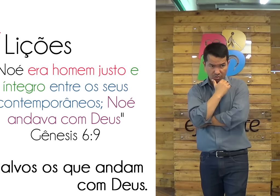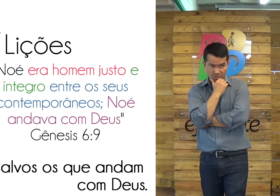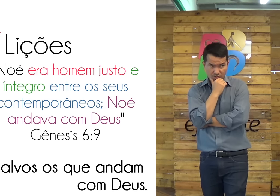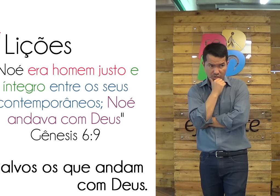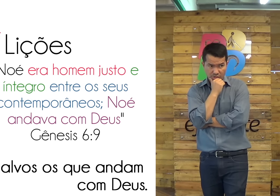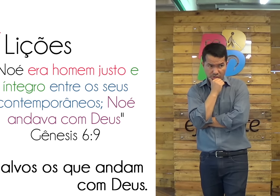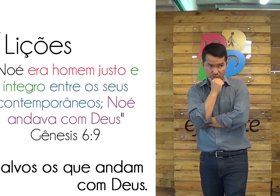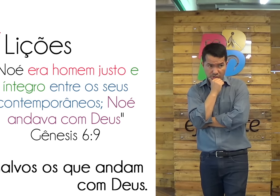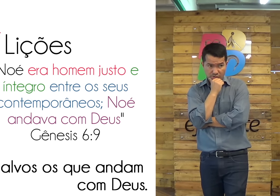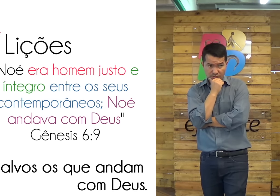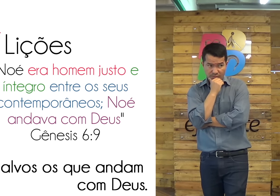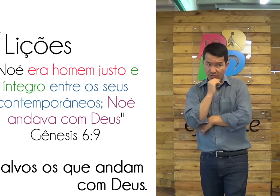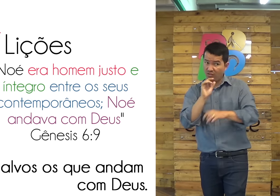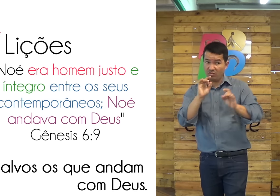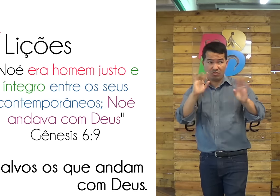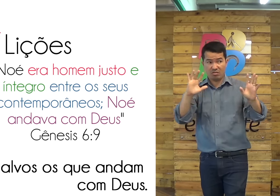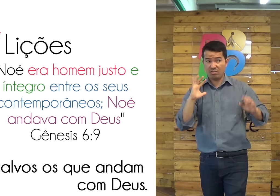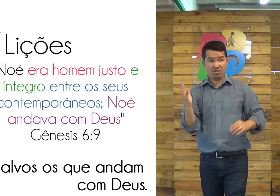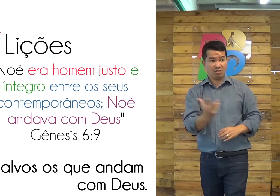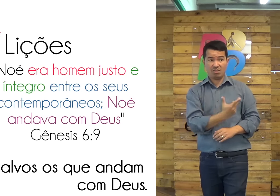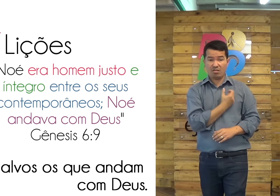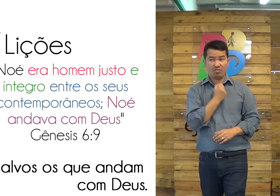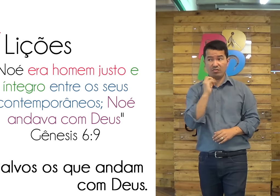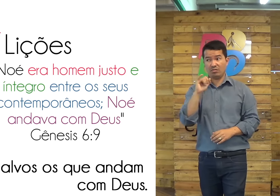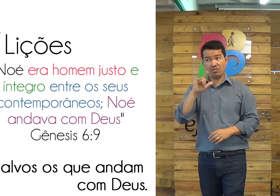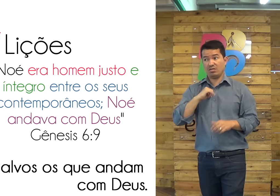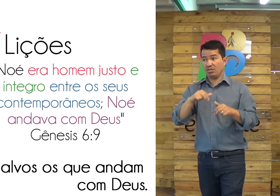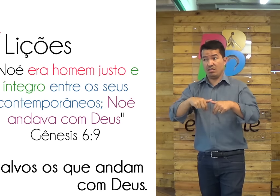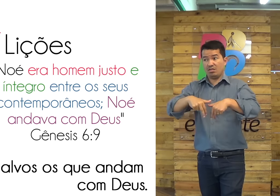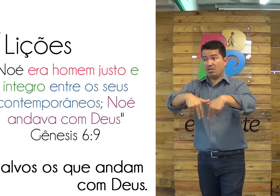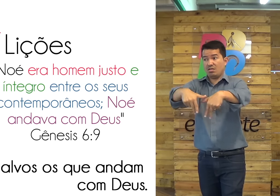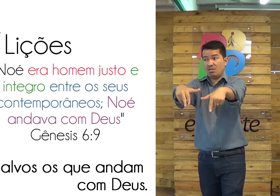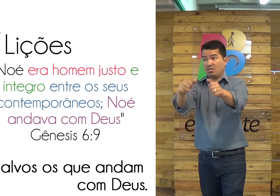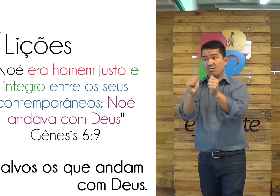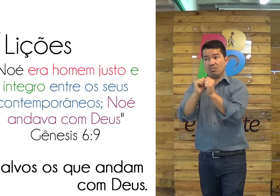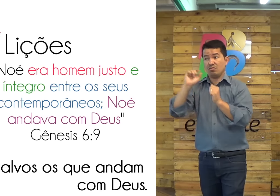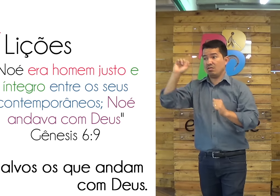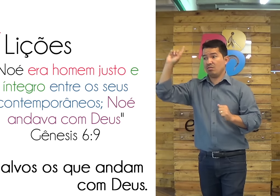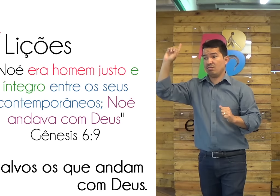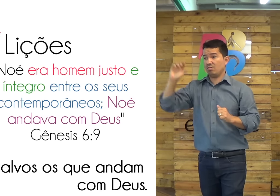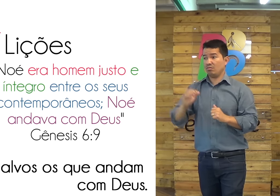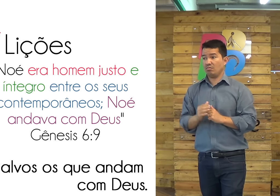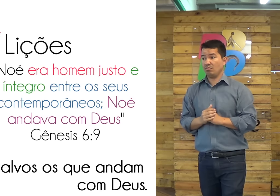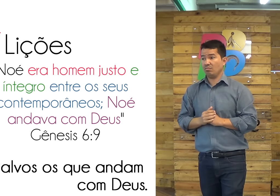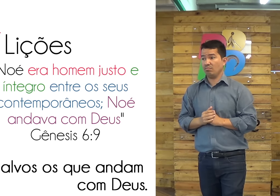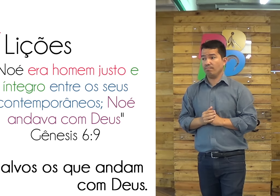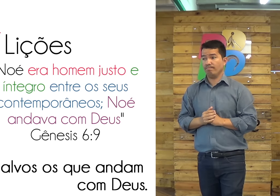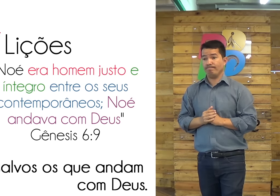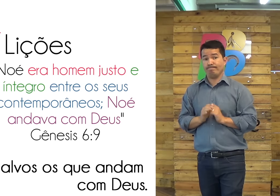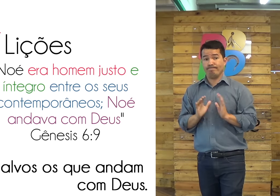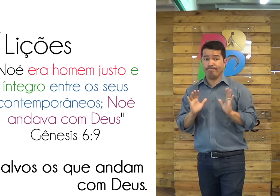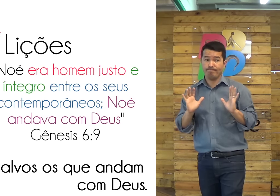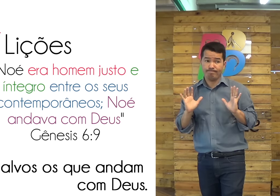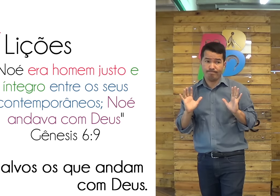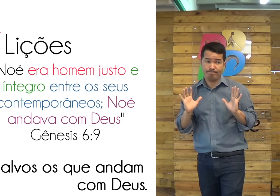andando com Deus não adianta você falar ah eu sou salvo mas se você não anda com